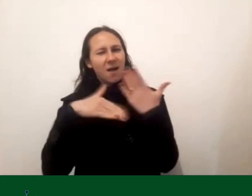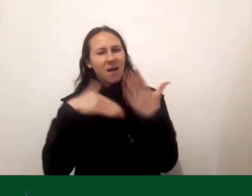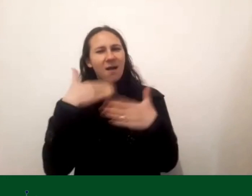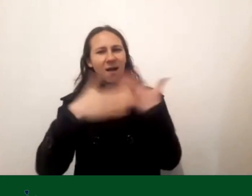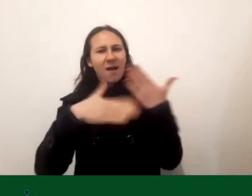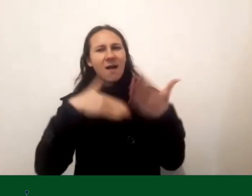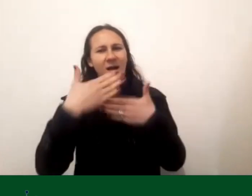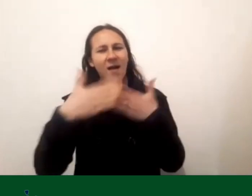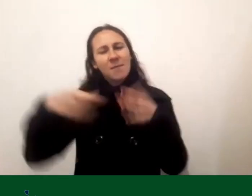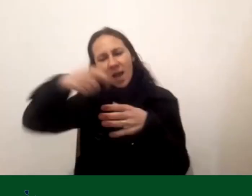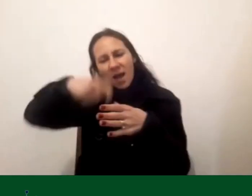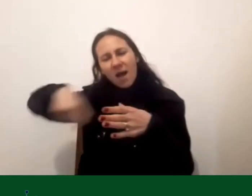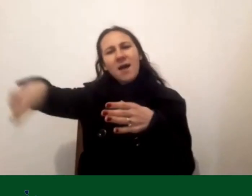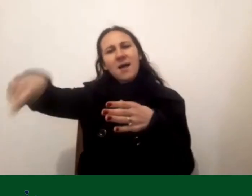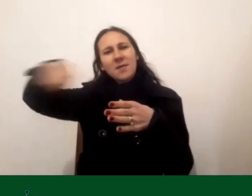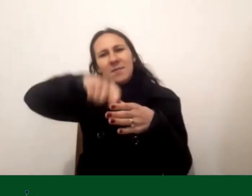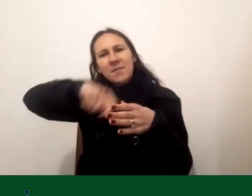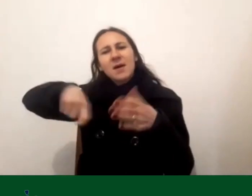mexido bastante a sopa: